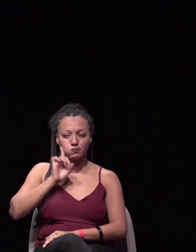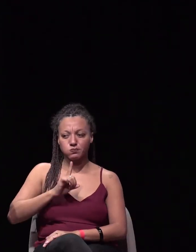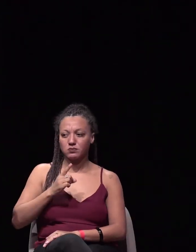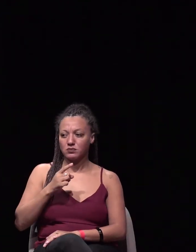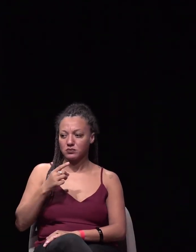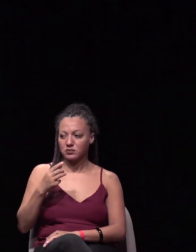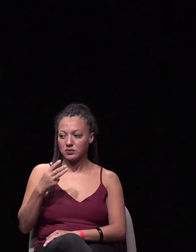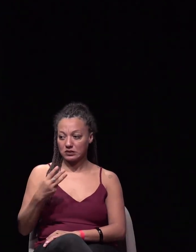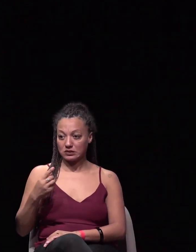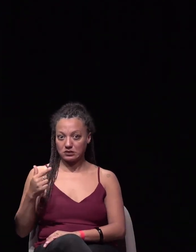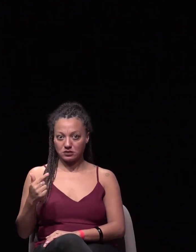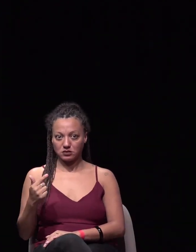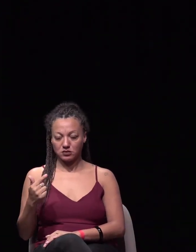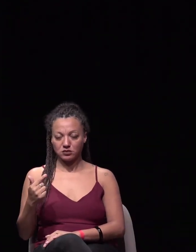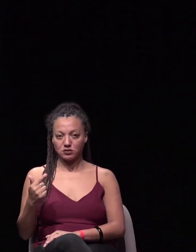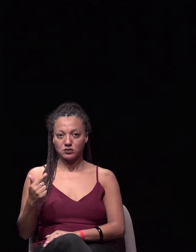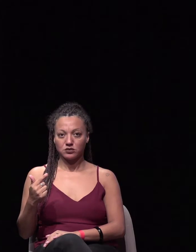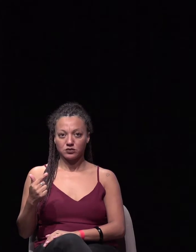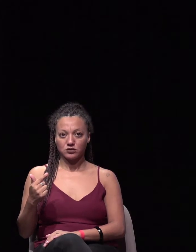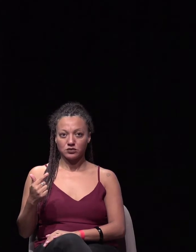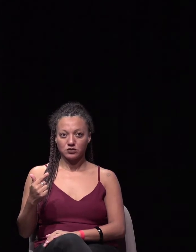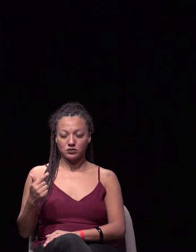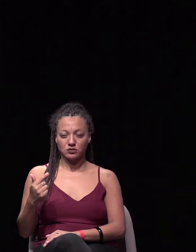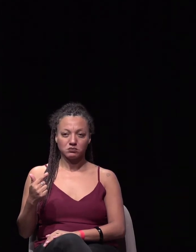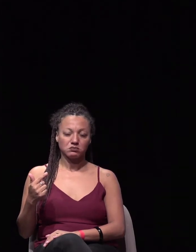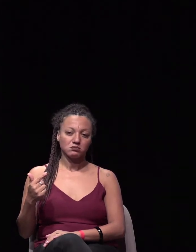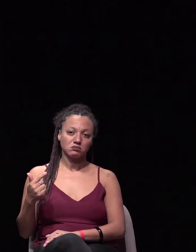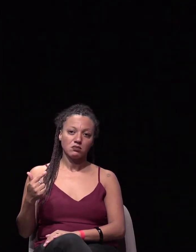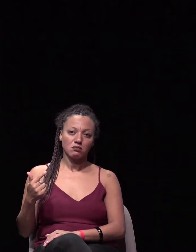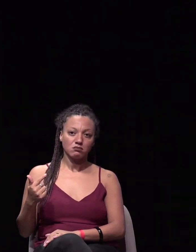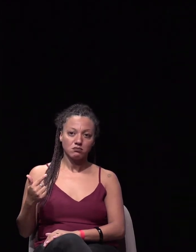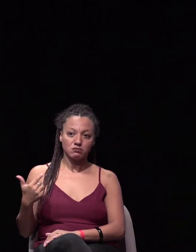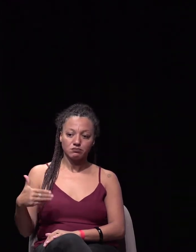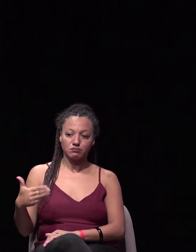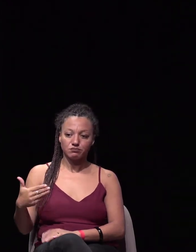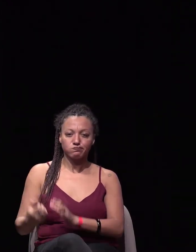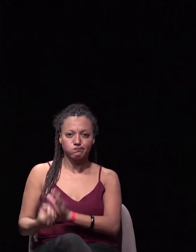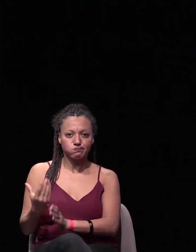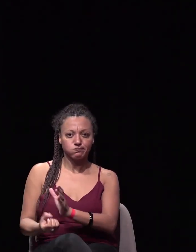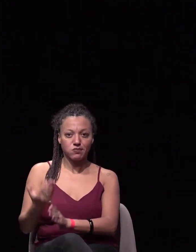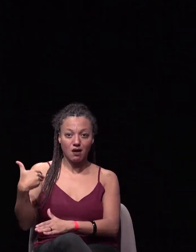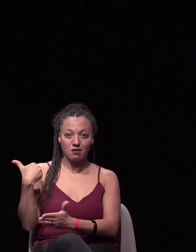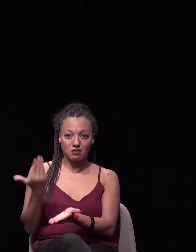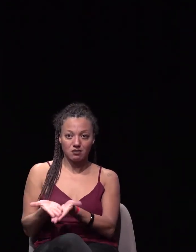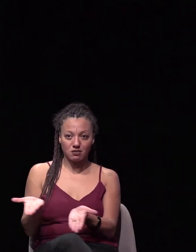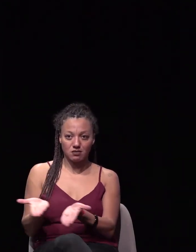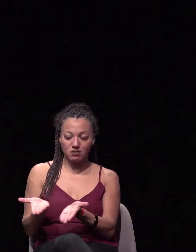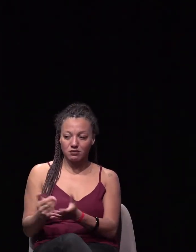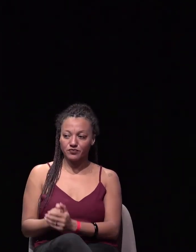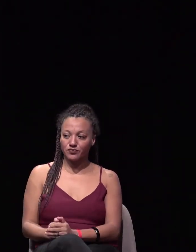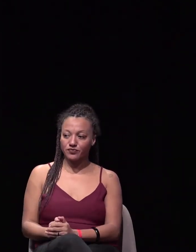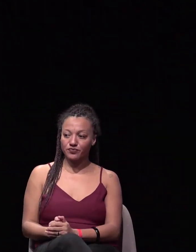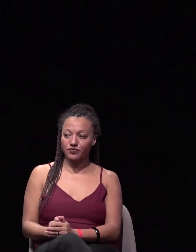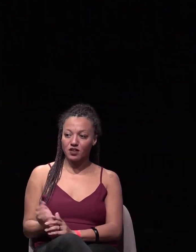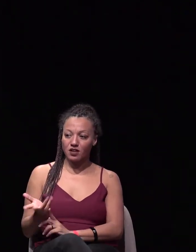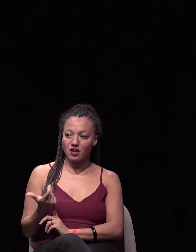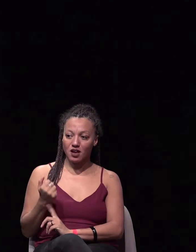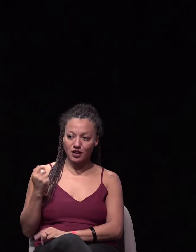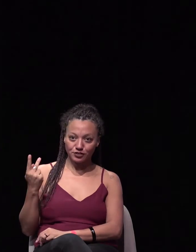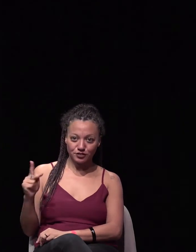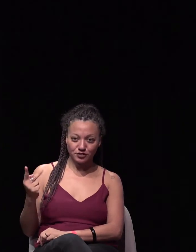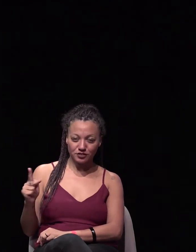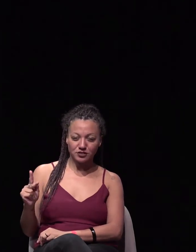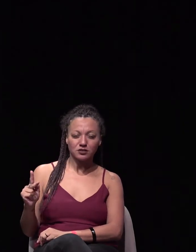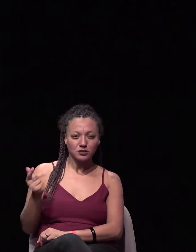1937, que ainda está produzindo, né? E, a partir da obra dele, eu acho que a gente vai